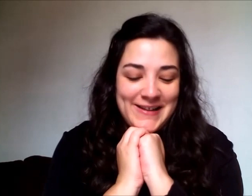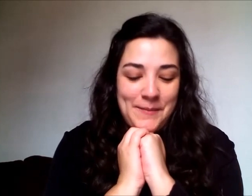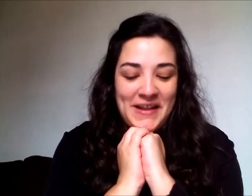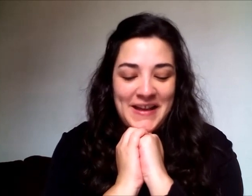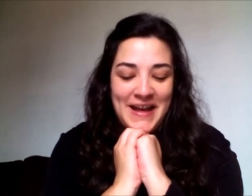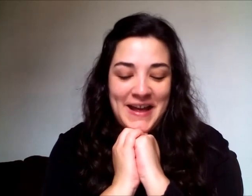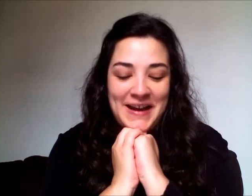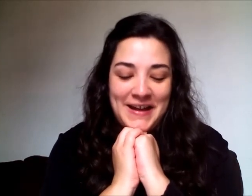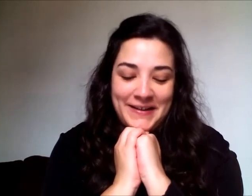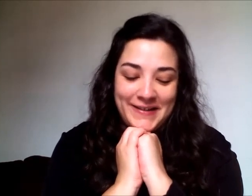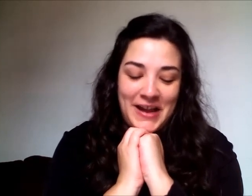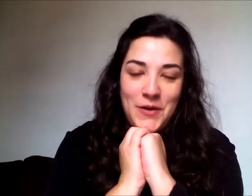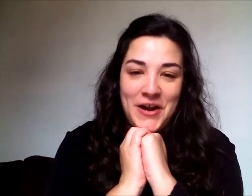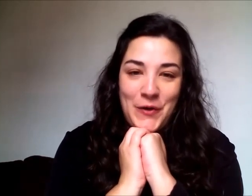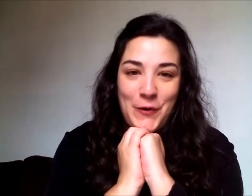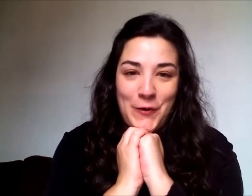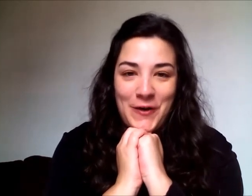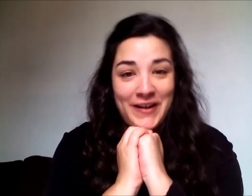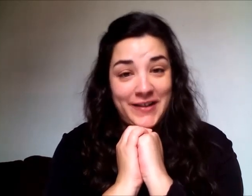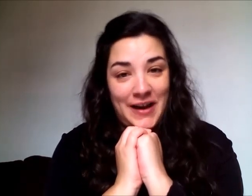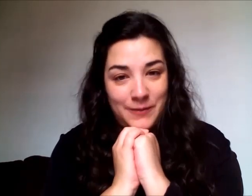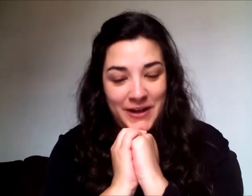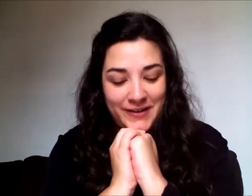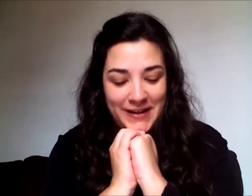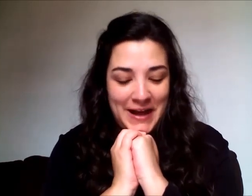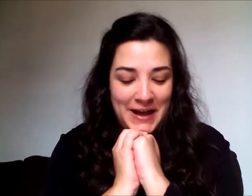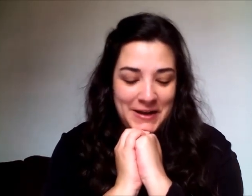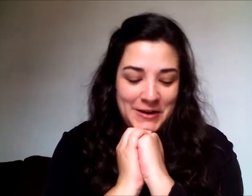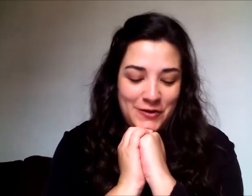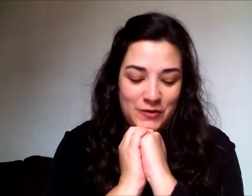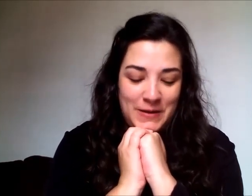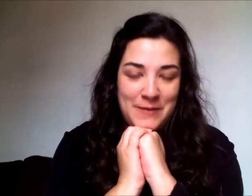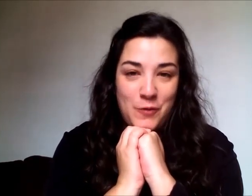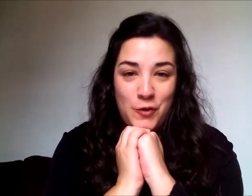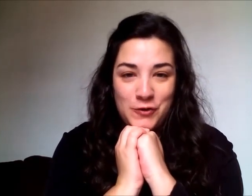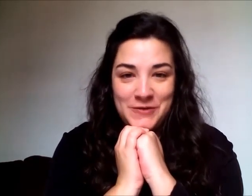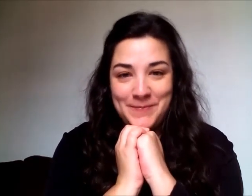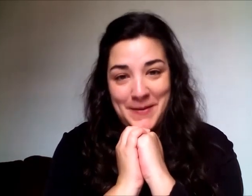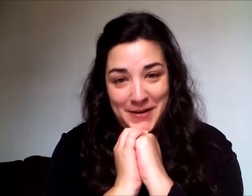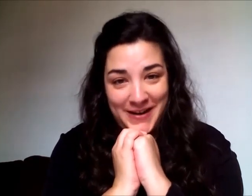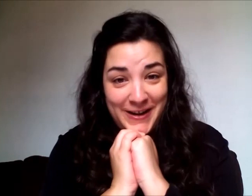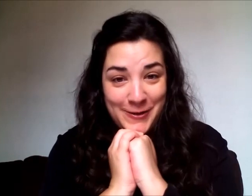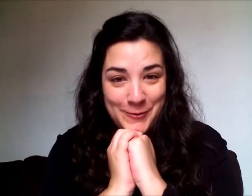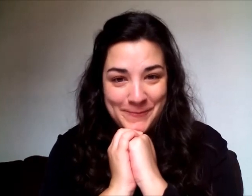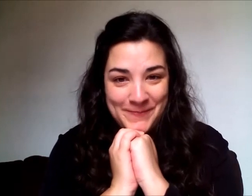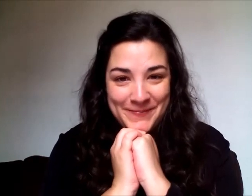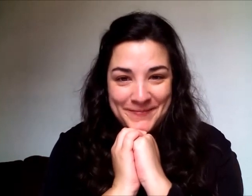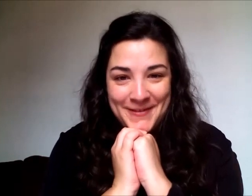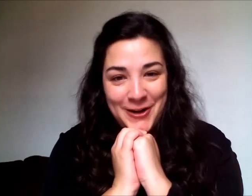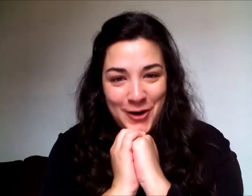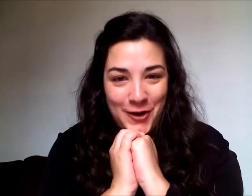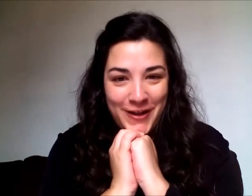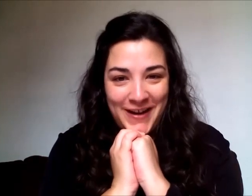hasta mañana, hasta luego, hasta la vista, nos vemos, bienvenido? ¿Lo